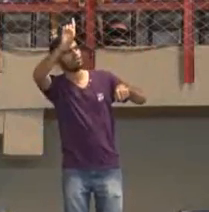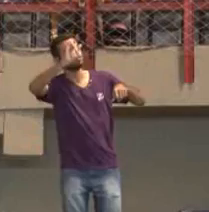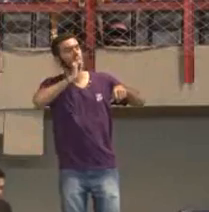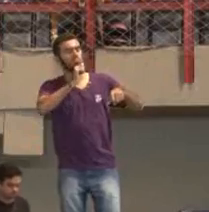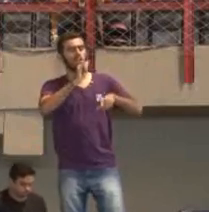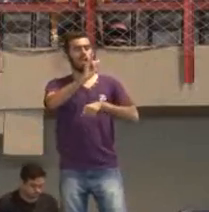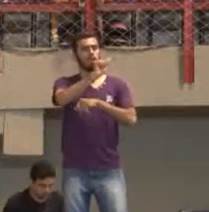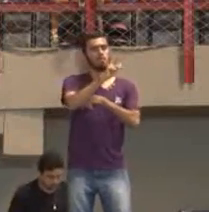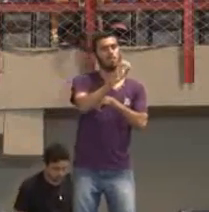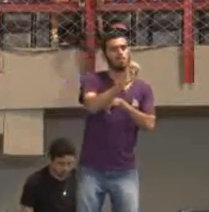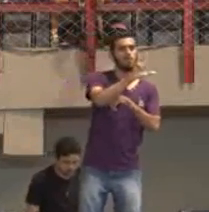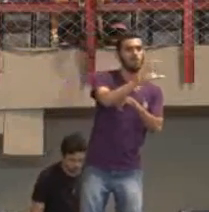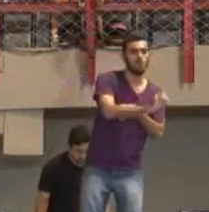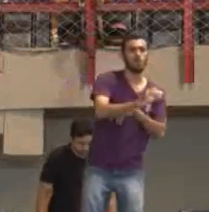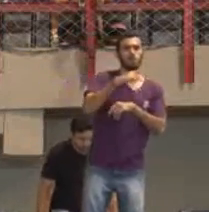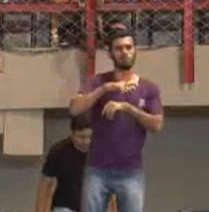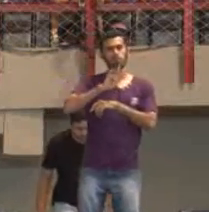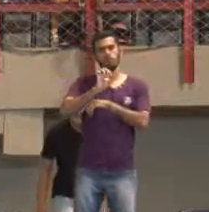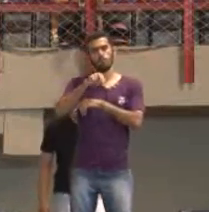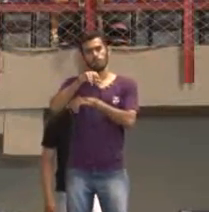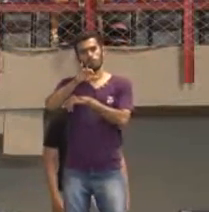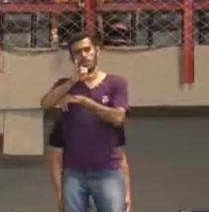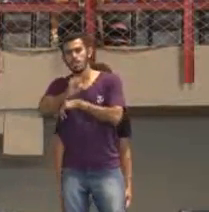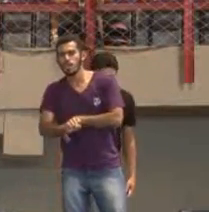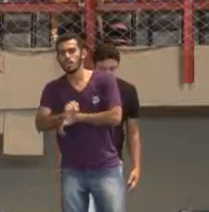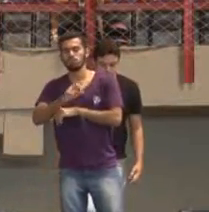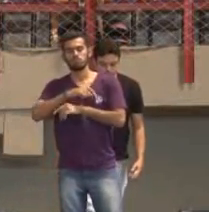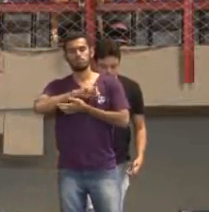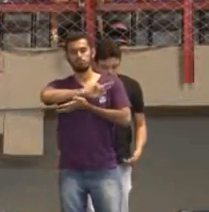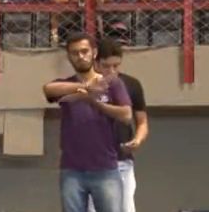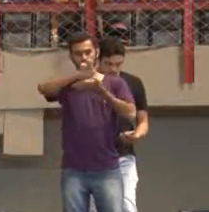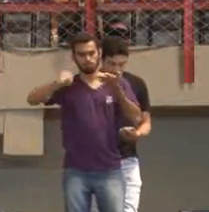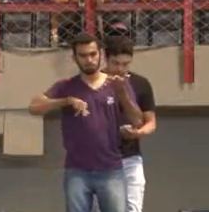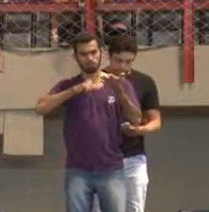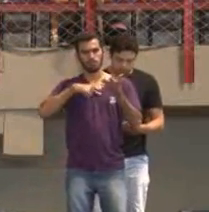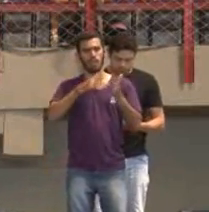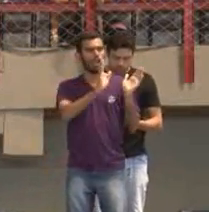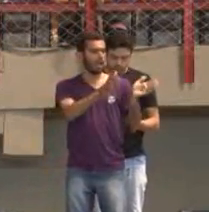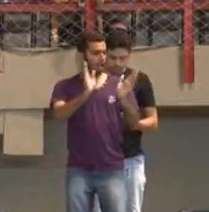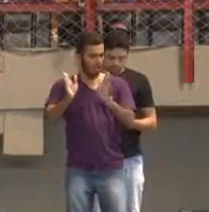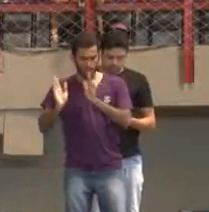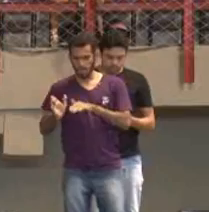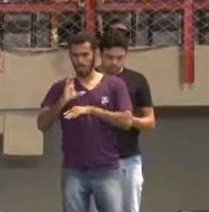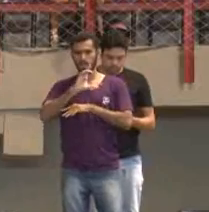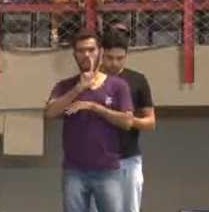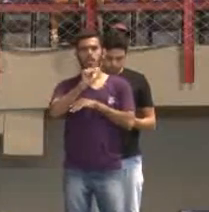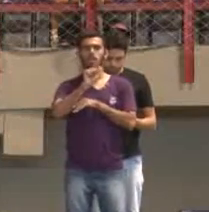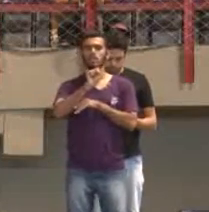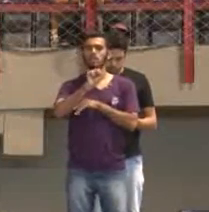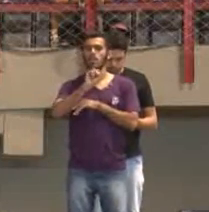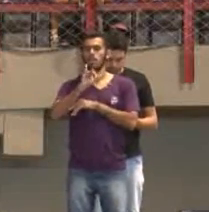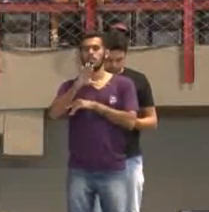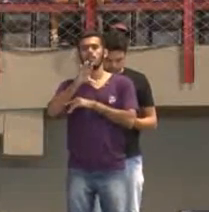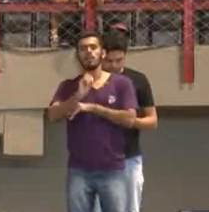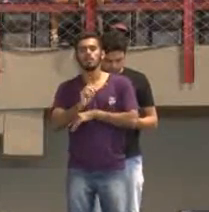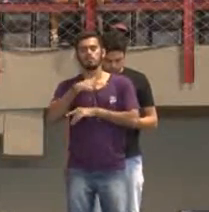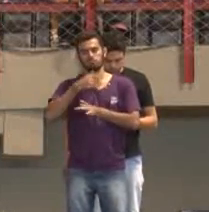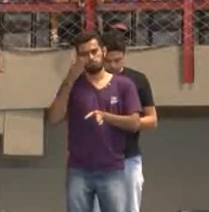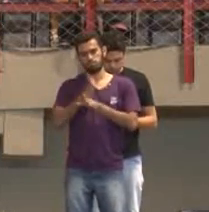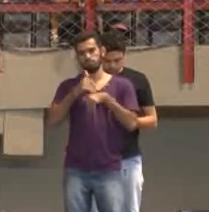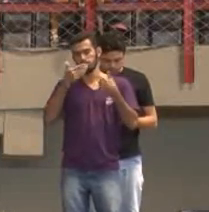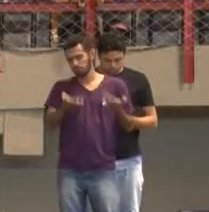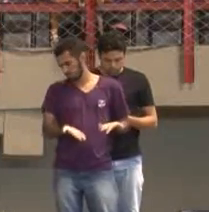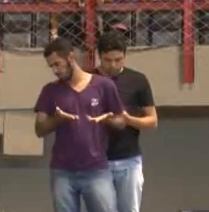Apolo, Vênus. Então esses períodos são clássicos por isso, porque eles trazem de novo a